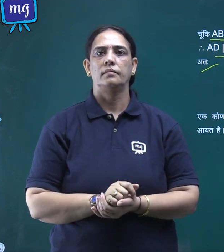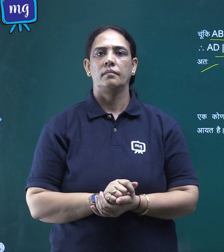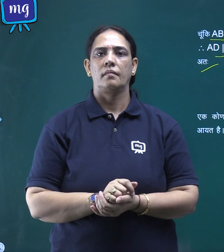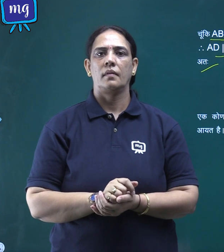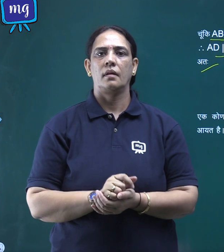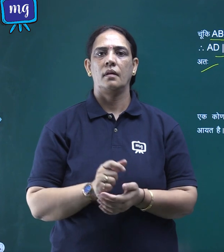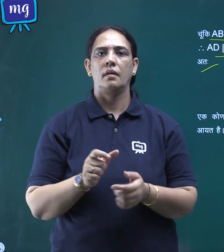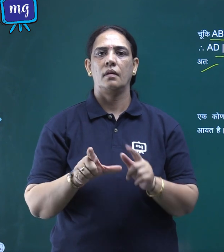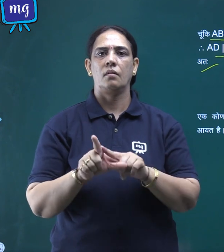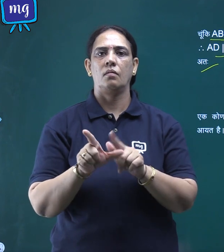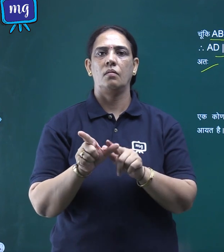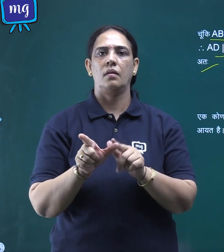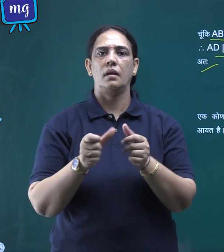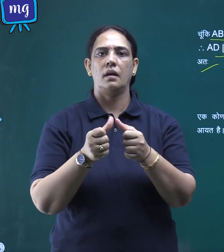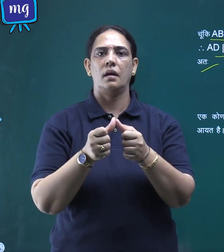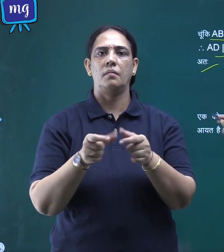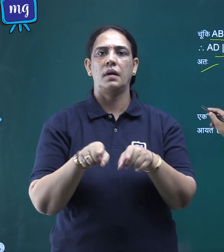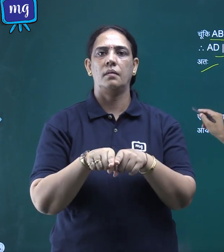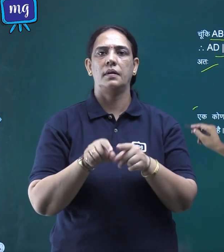कोण ए बराबर